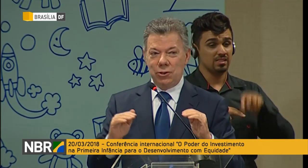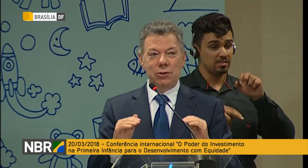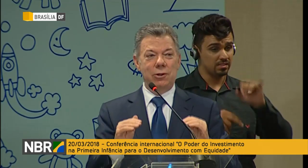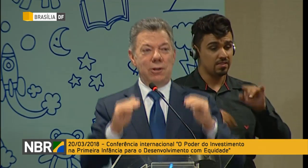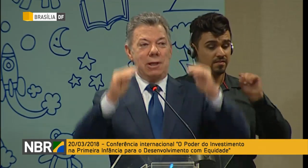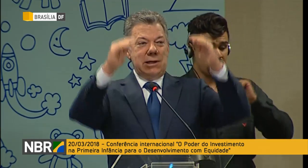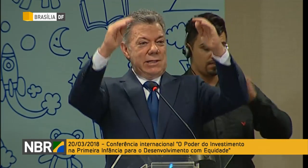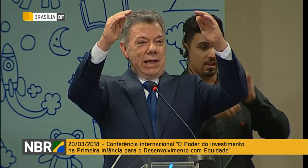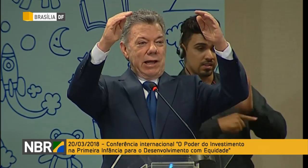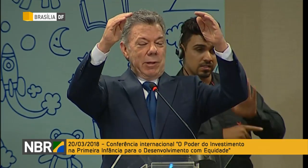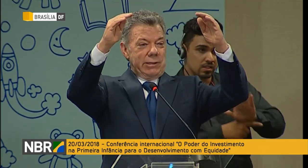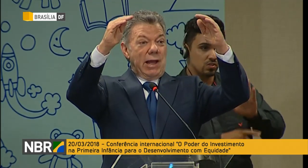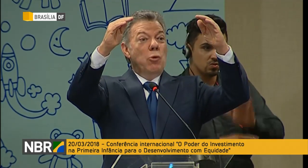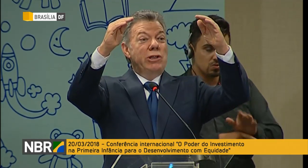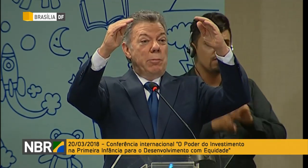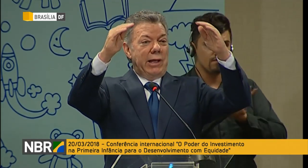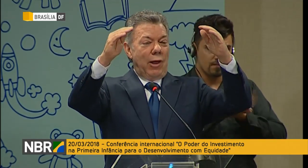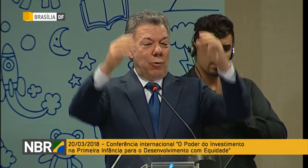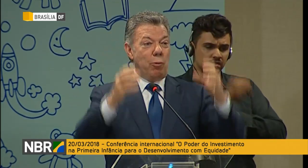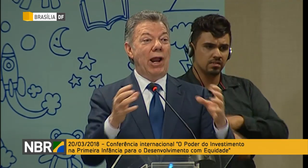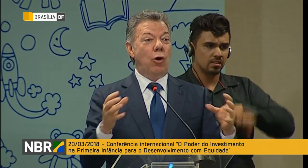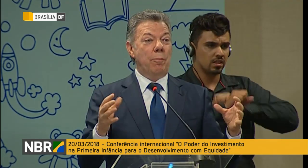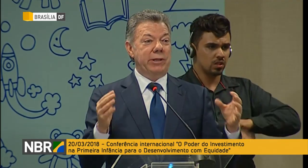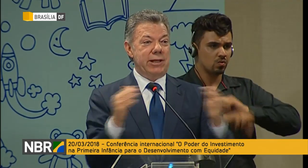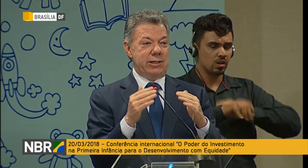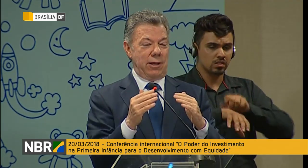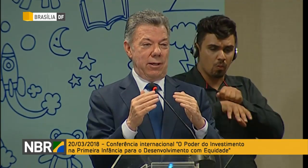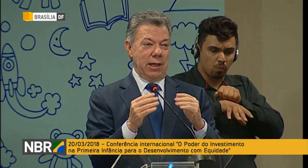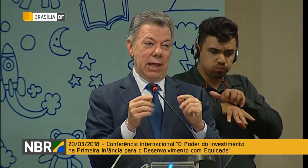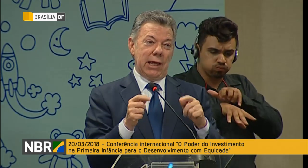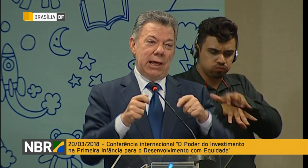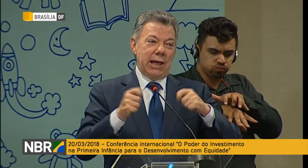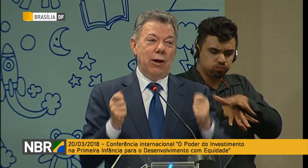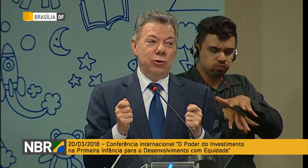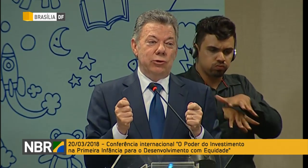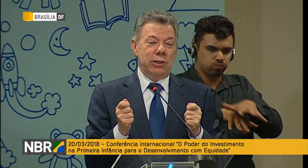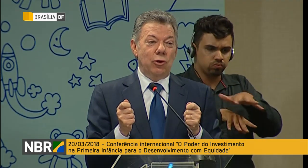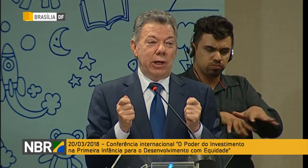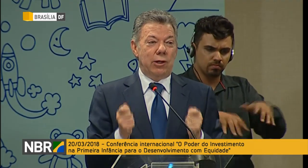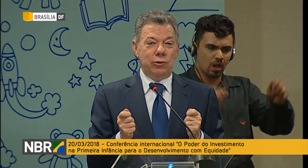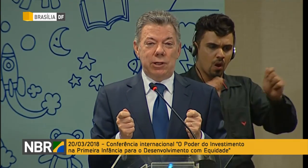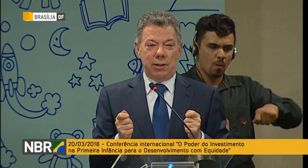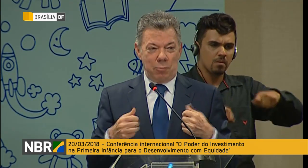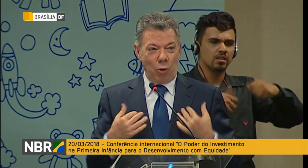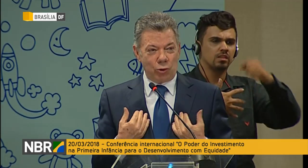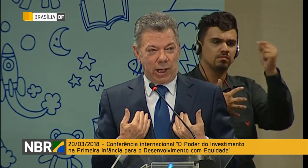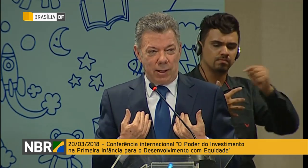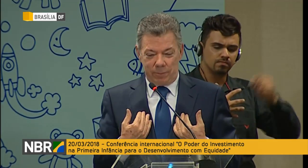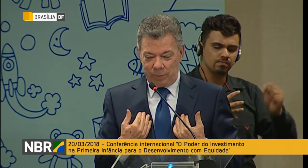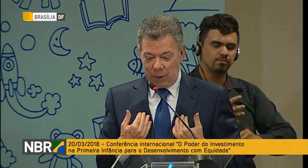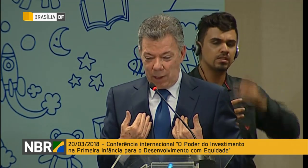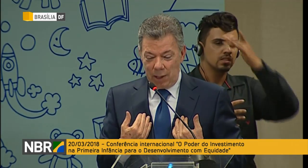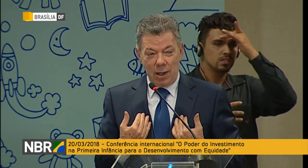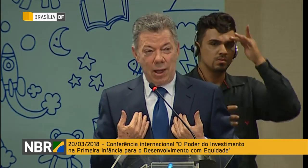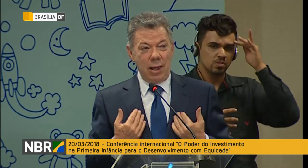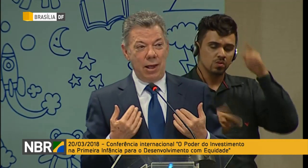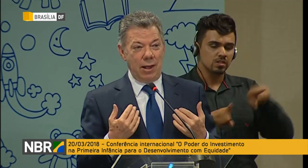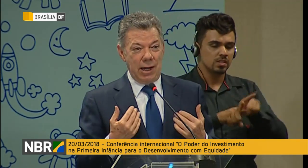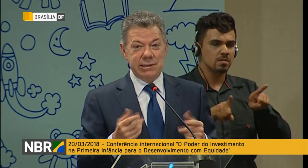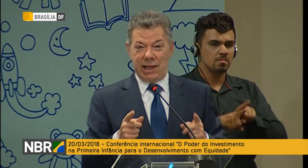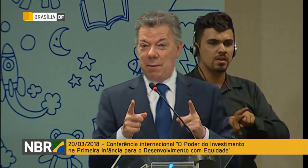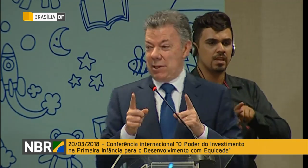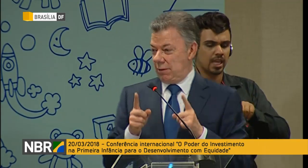automaticamente a qualidade da educação vai se multiplicando pela competência. E já as crianças ricas de